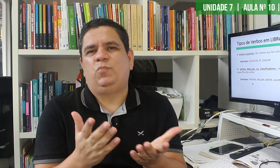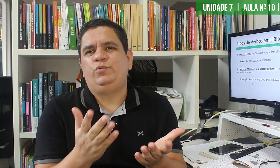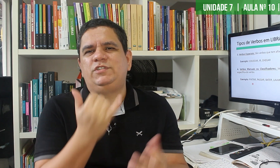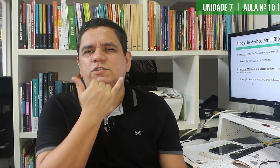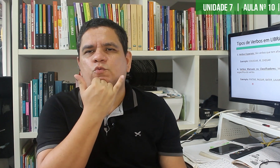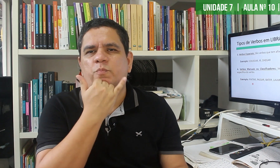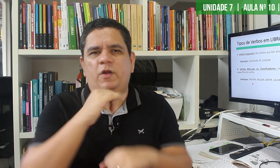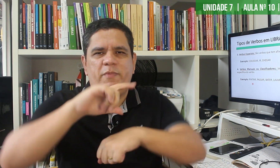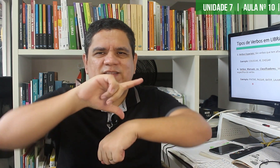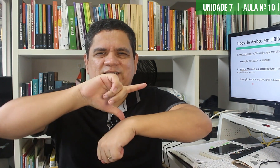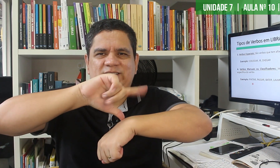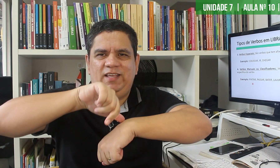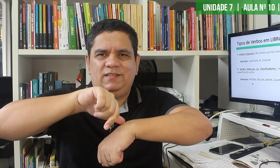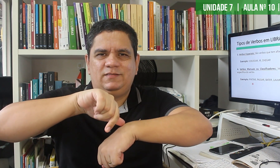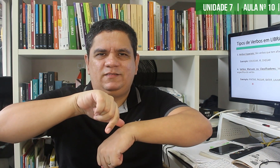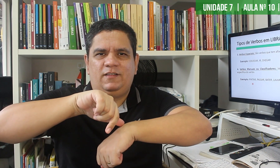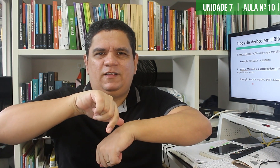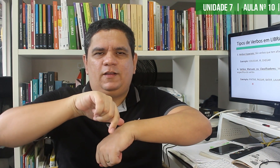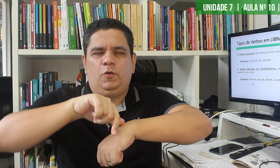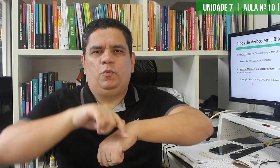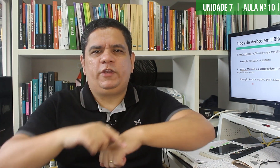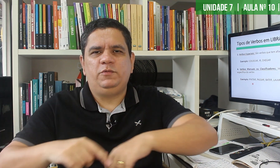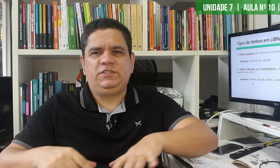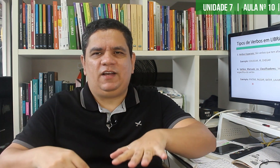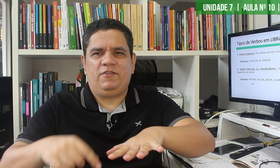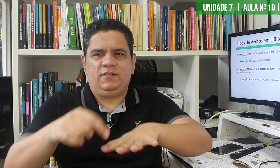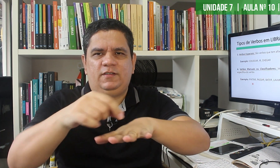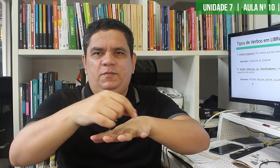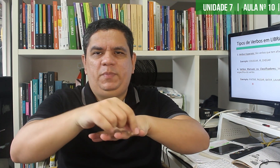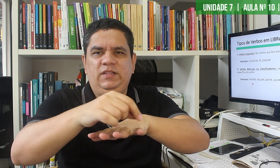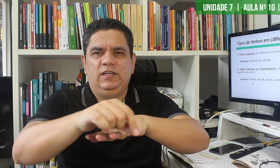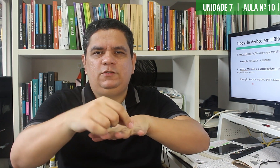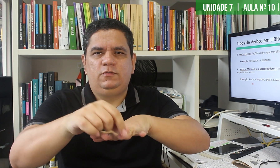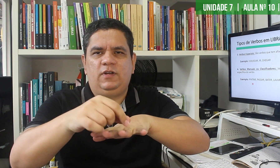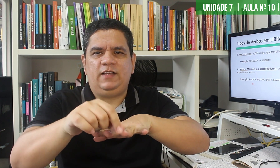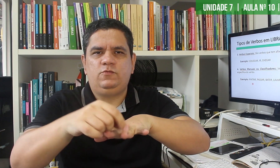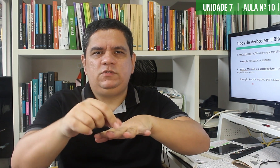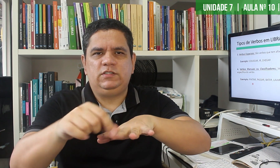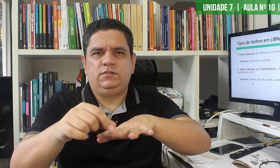Puxa, desculpa, eu me atrasei porque eu estava pintando as unhas.